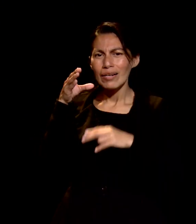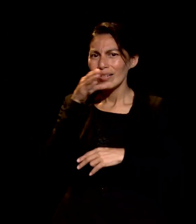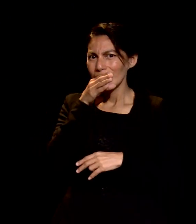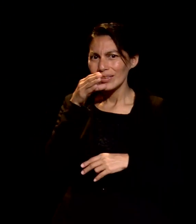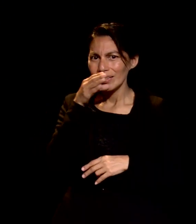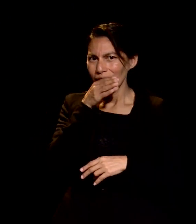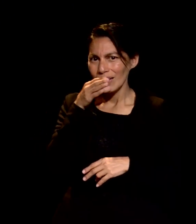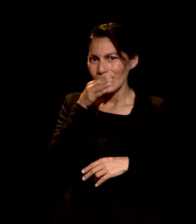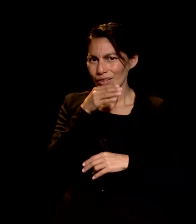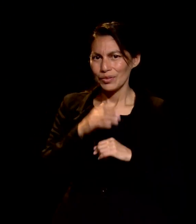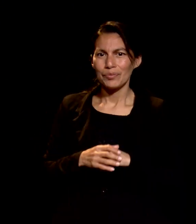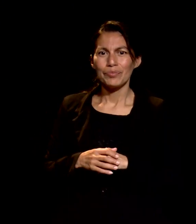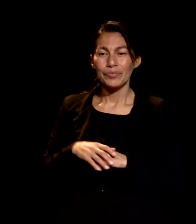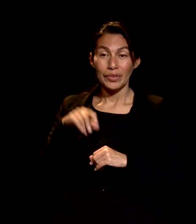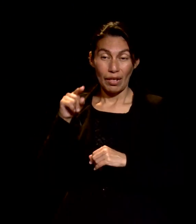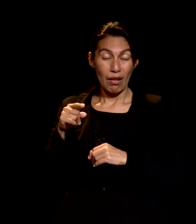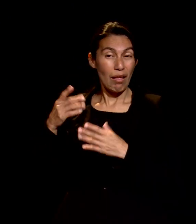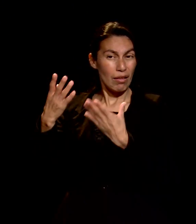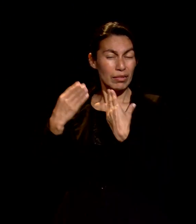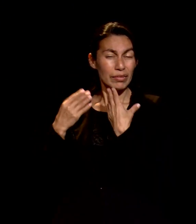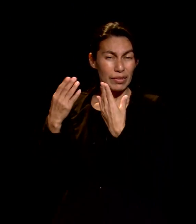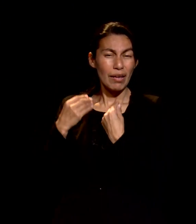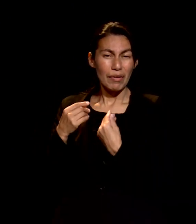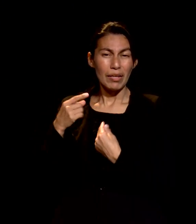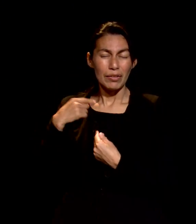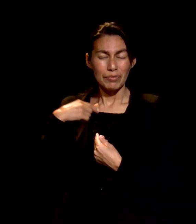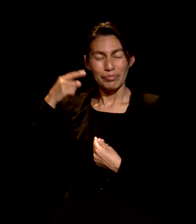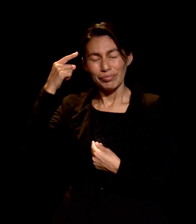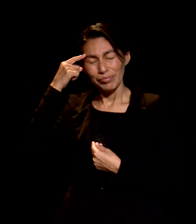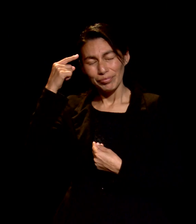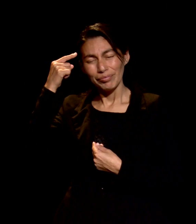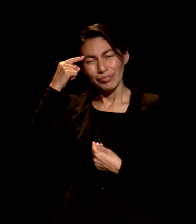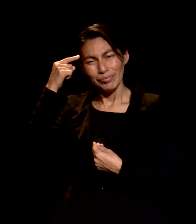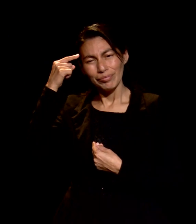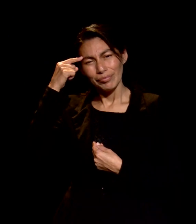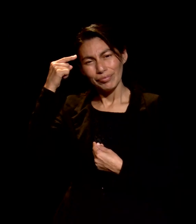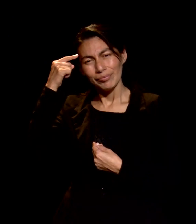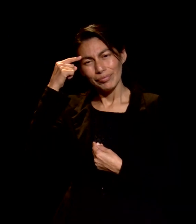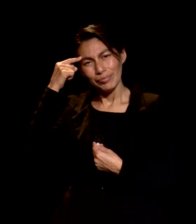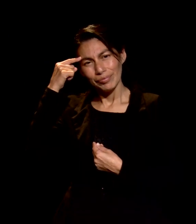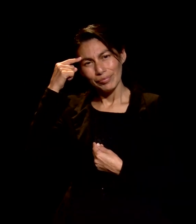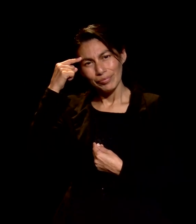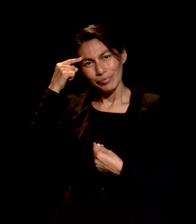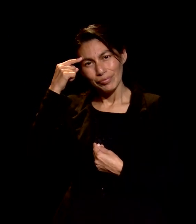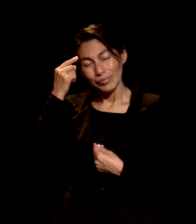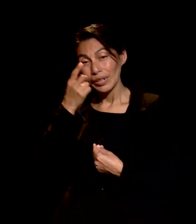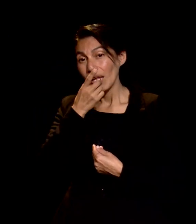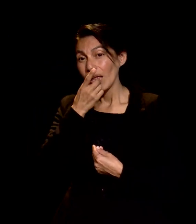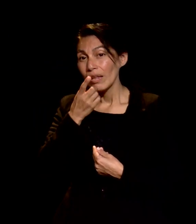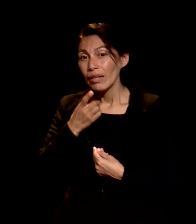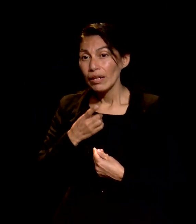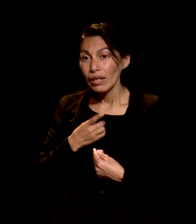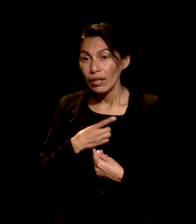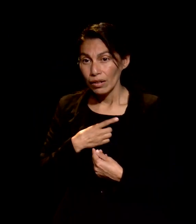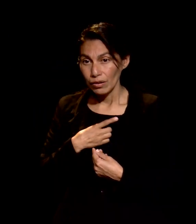ciertas declaraciones que nos enseñaba y una de ellas me quedó muy grabada cuando nos dijo